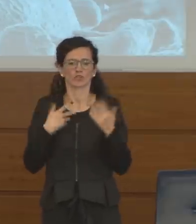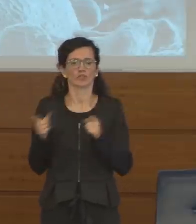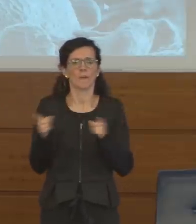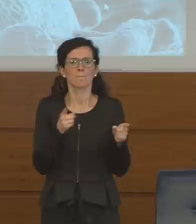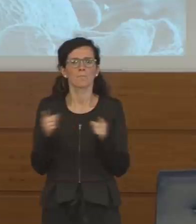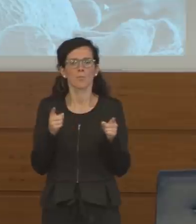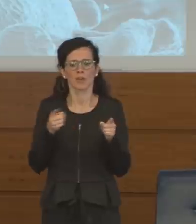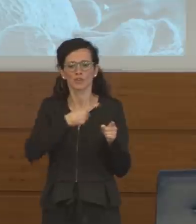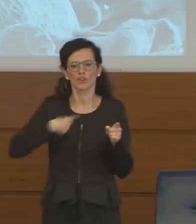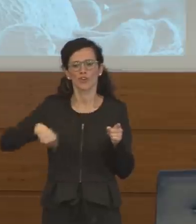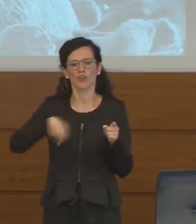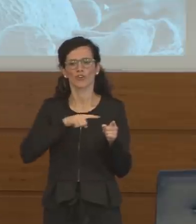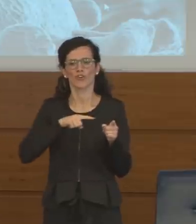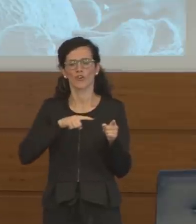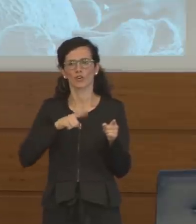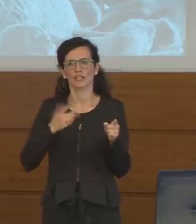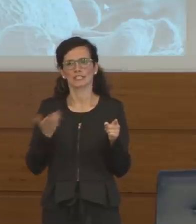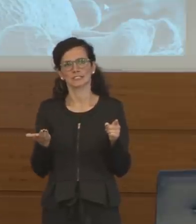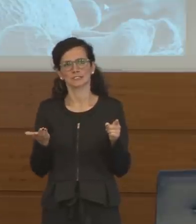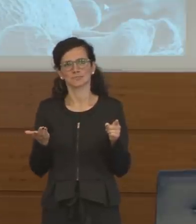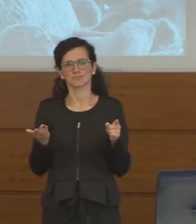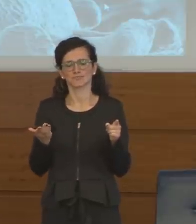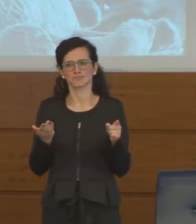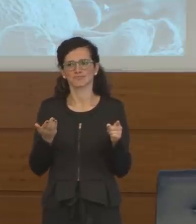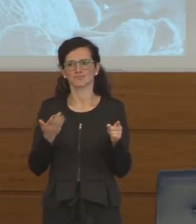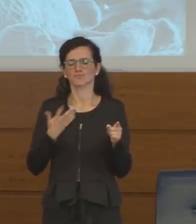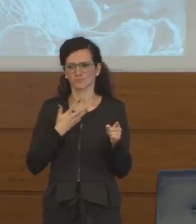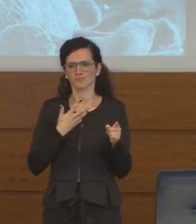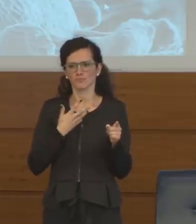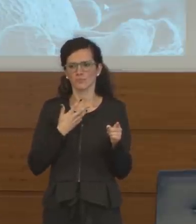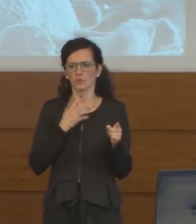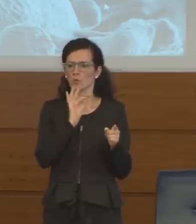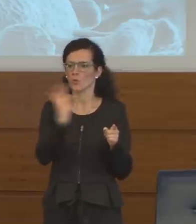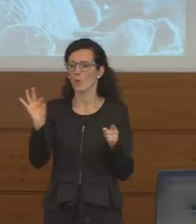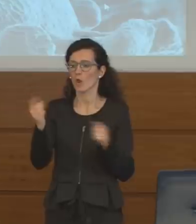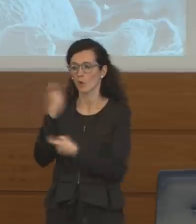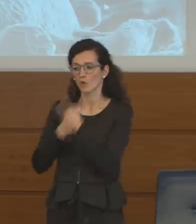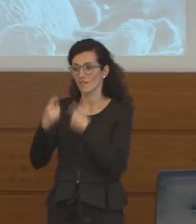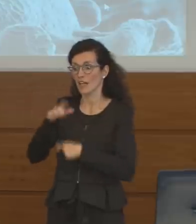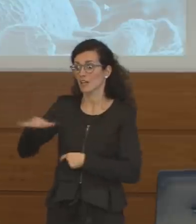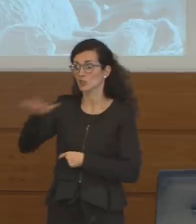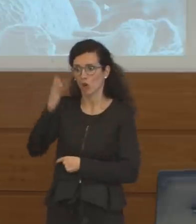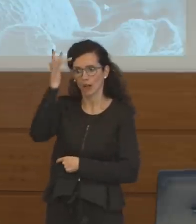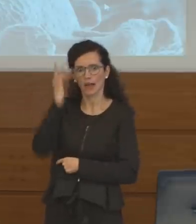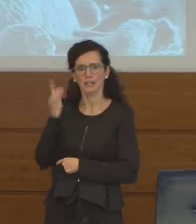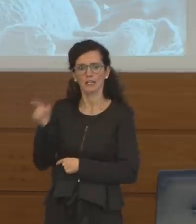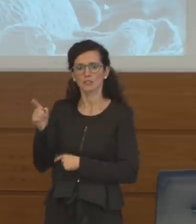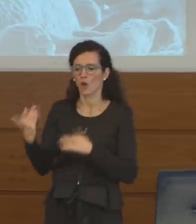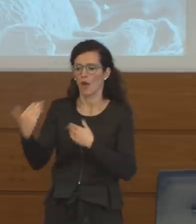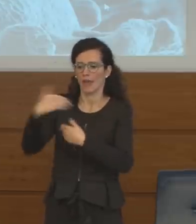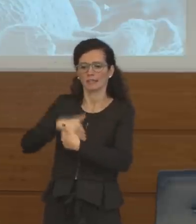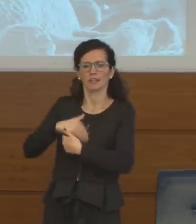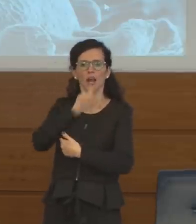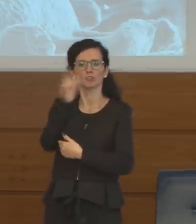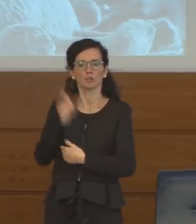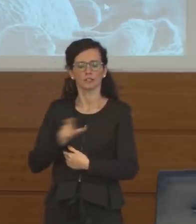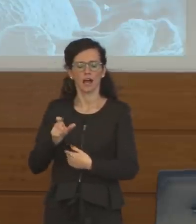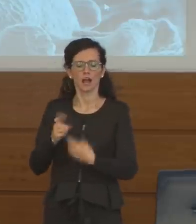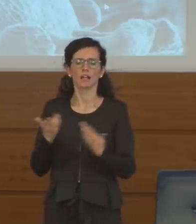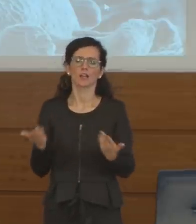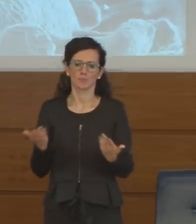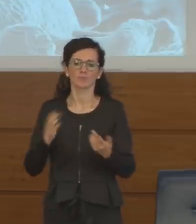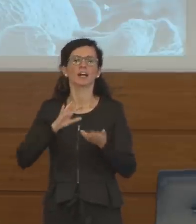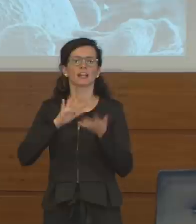noi abbiamo in qualche modo avuto qualcuno che proveniva dalle zone a rischio che è entrato nel nostro paese. C'è stata poi